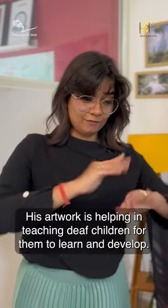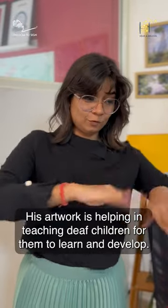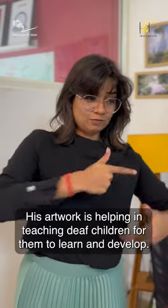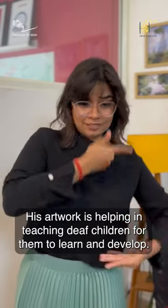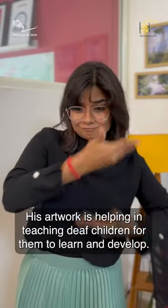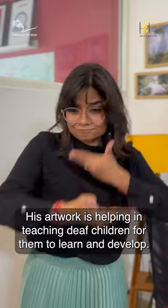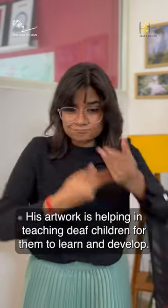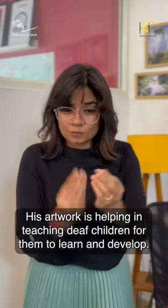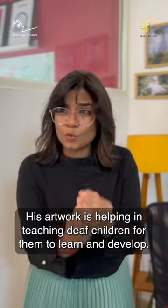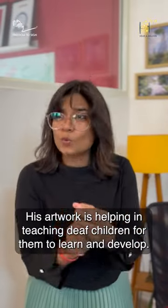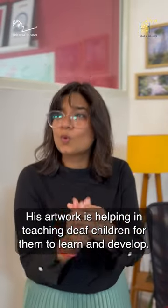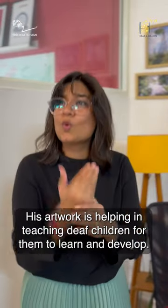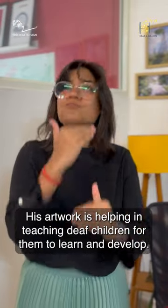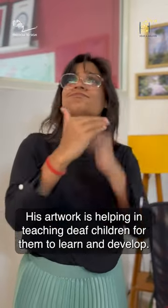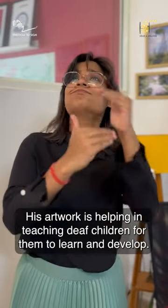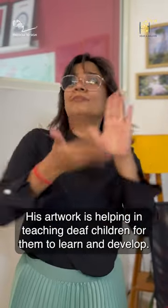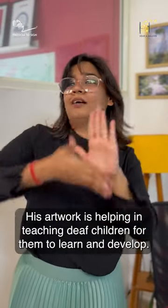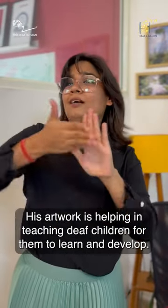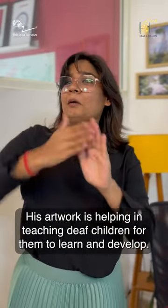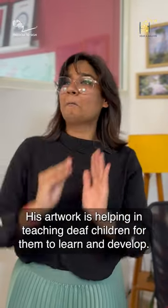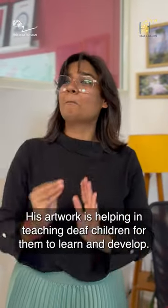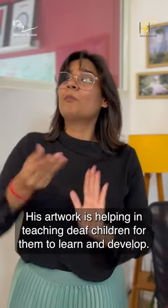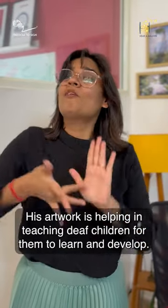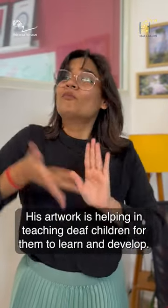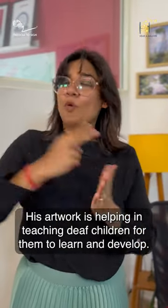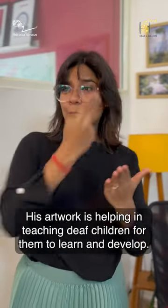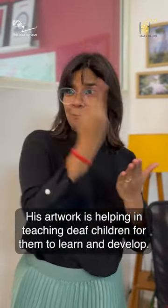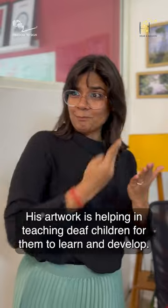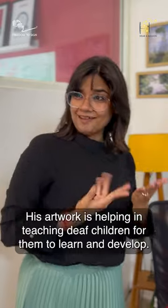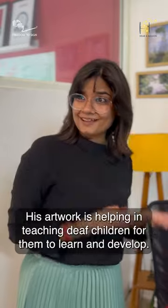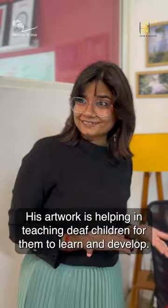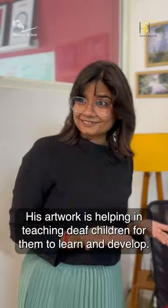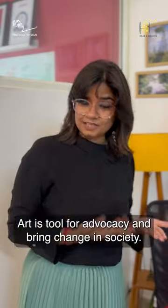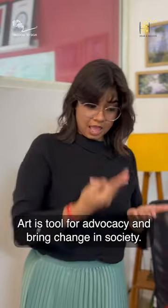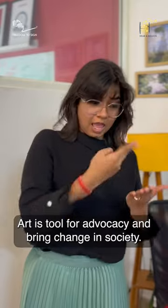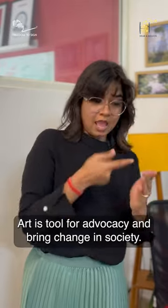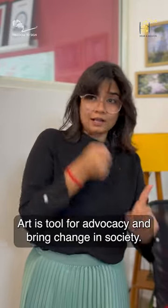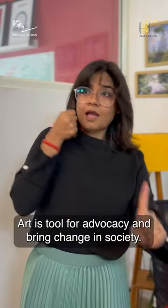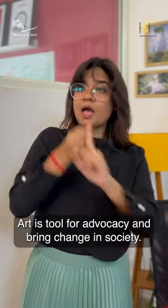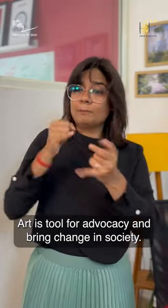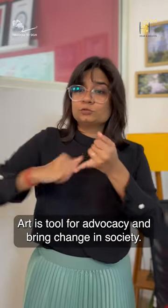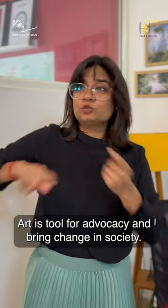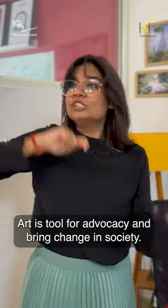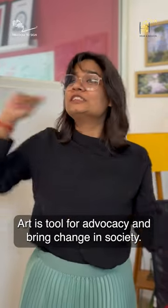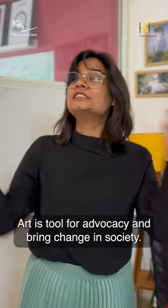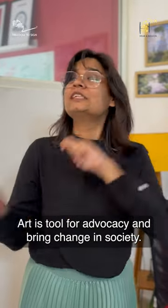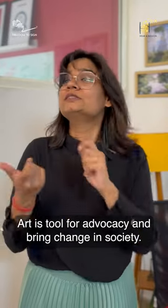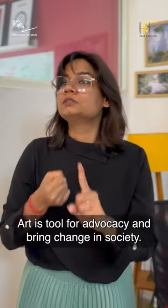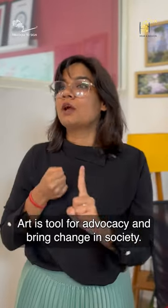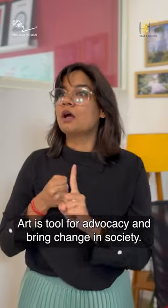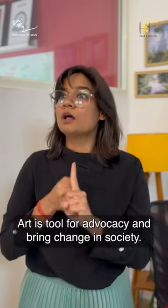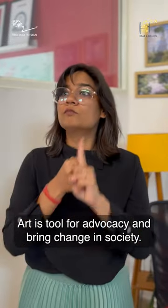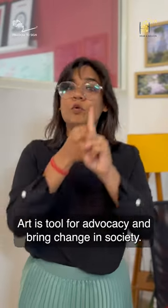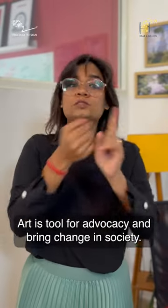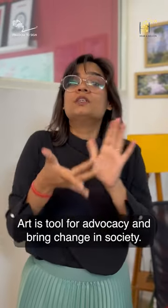कलाकृति बधिर बच्चों की पढ़ाई और उनके विकास में मदद कर रही है कला एडवोकेसी करने और समाज में बदलाव लाने का